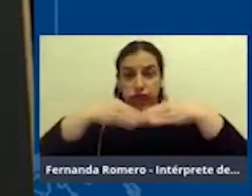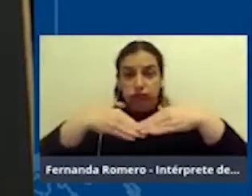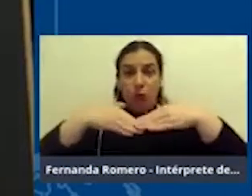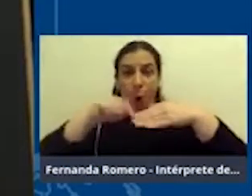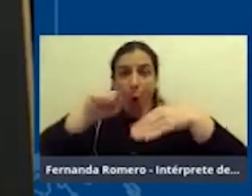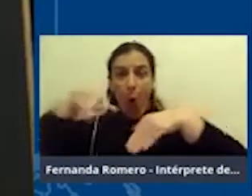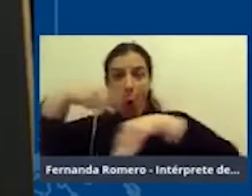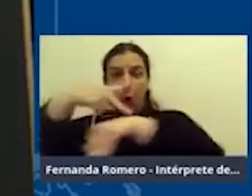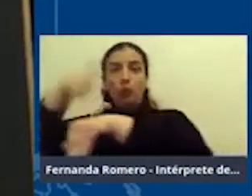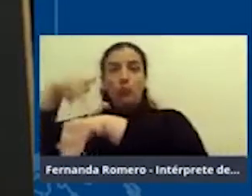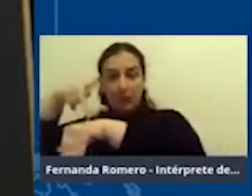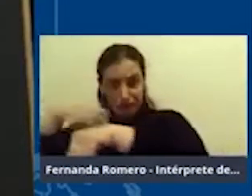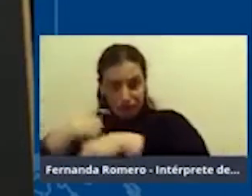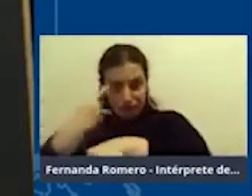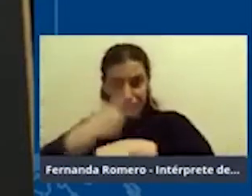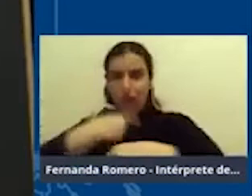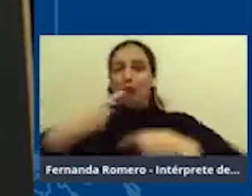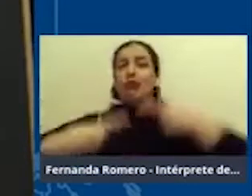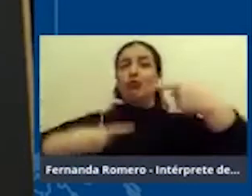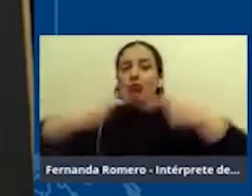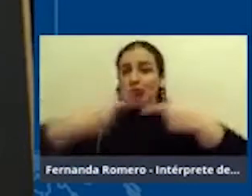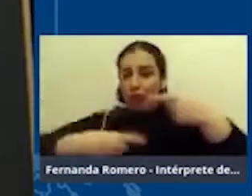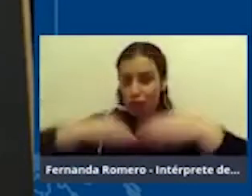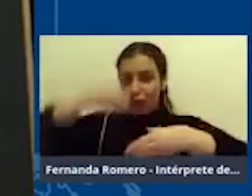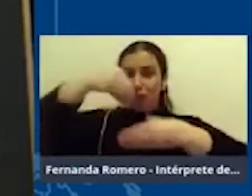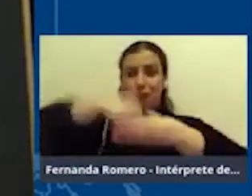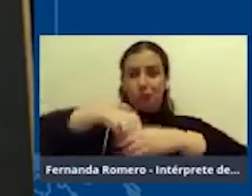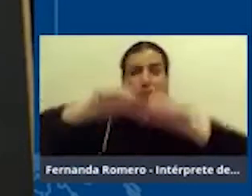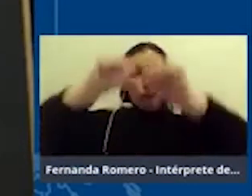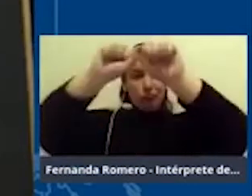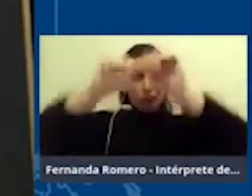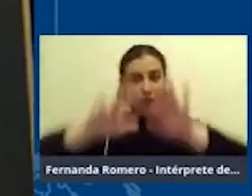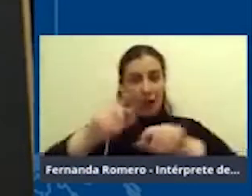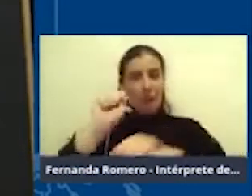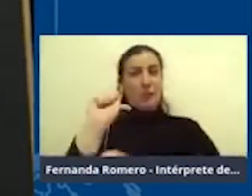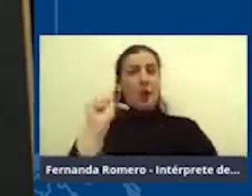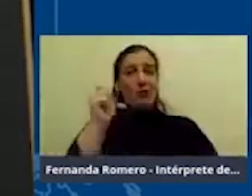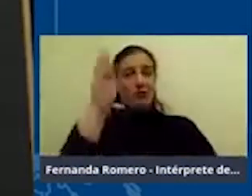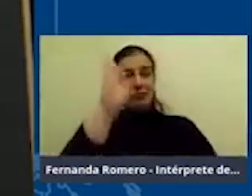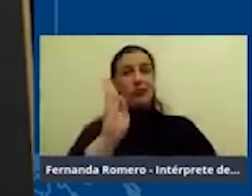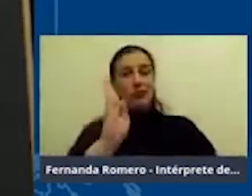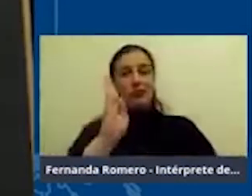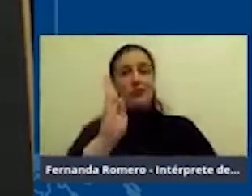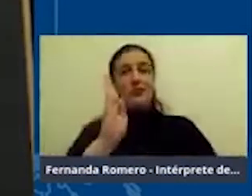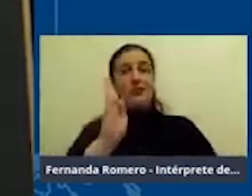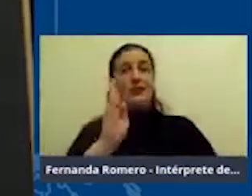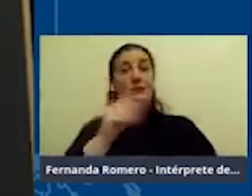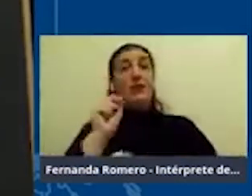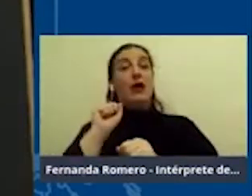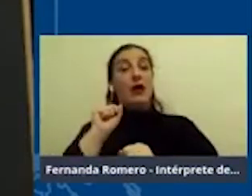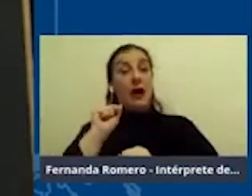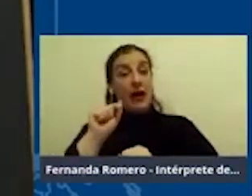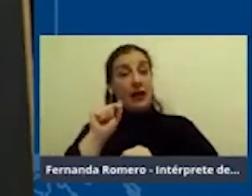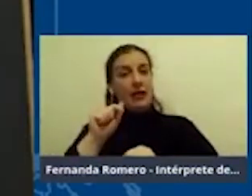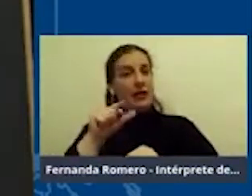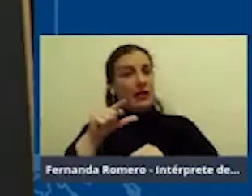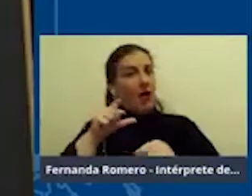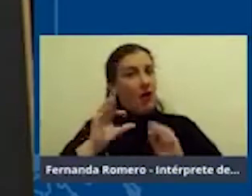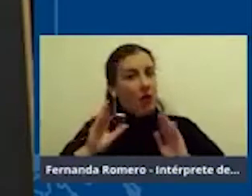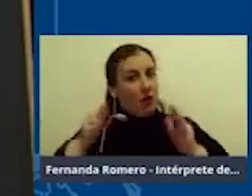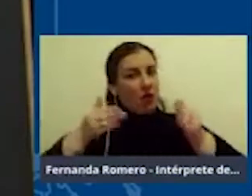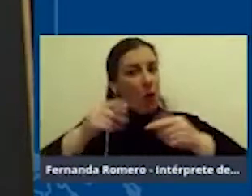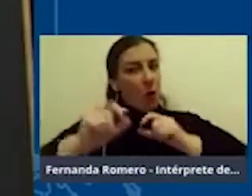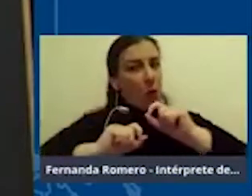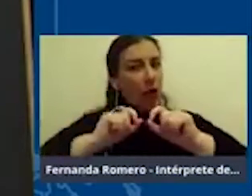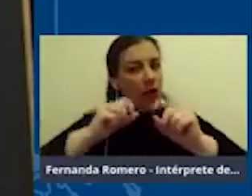nós debatemos na Câmara Argentino-Brasileira, foram trabalhados com vistas a